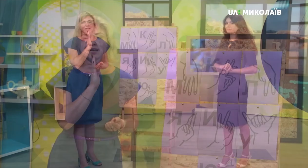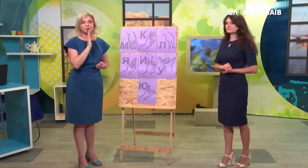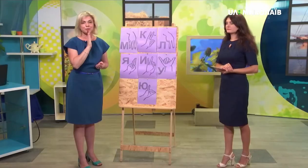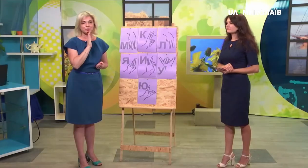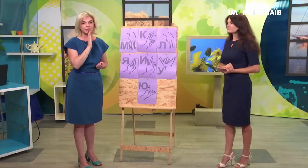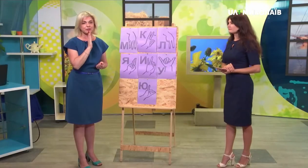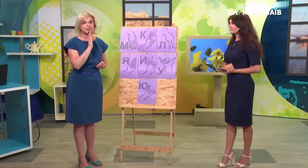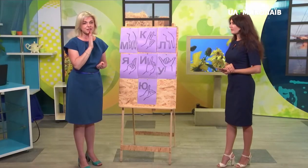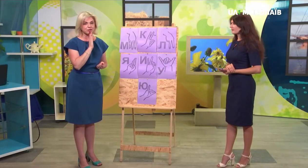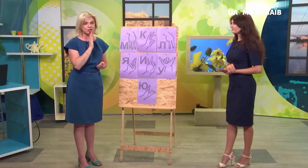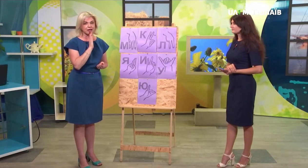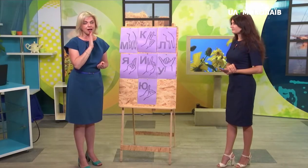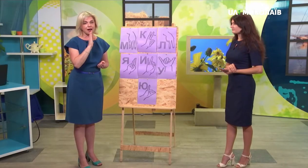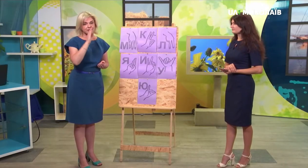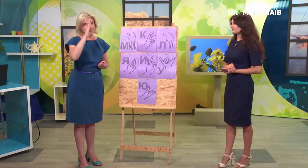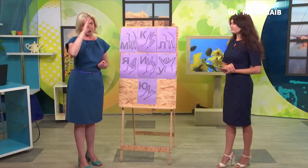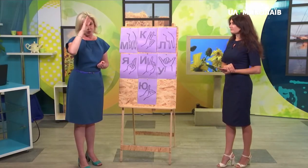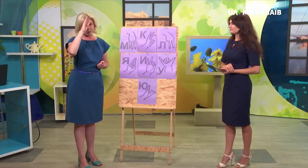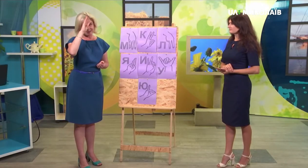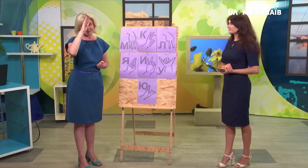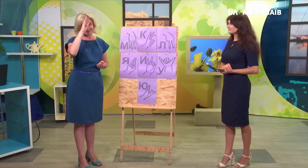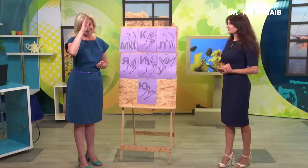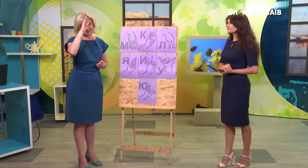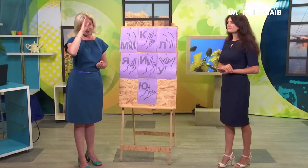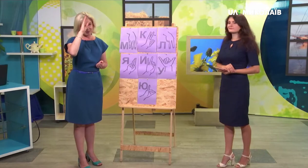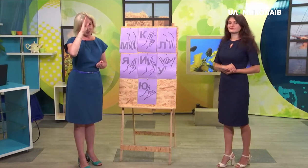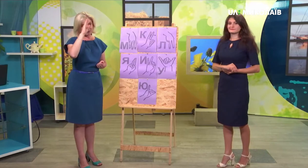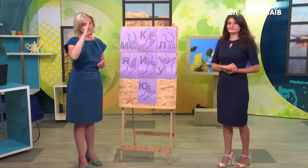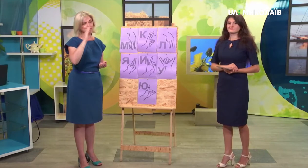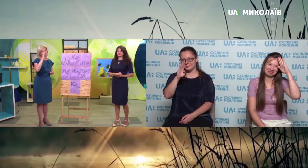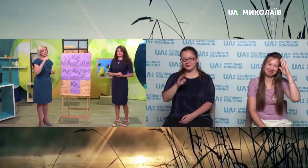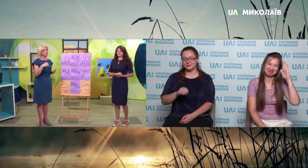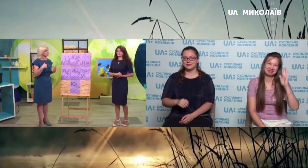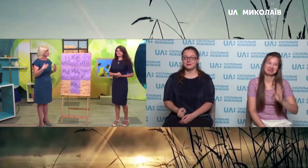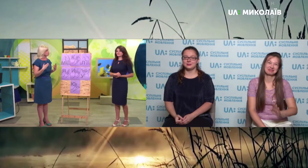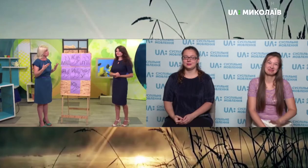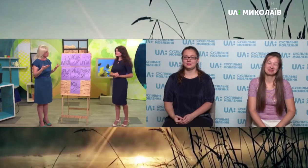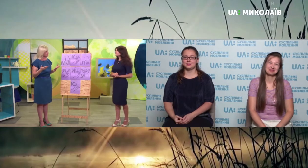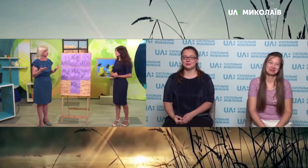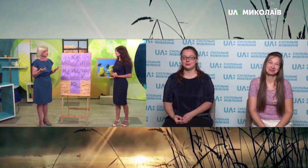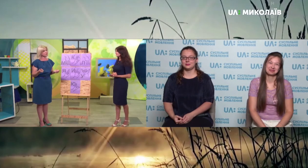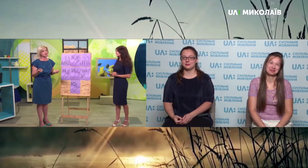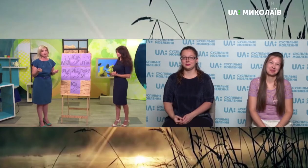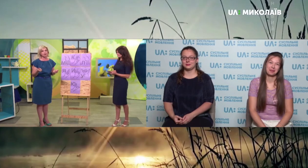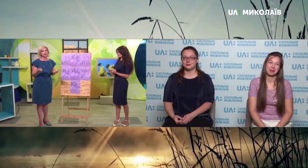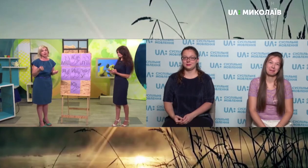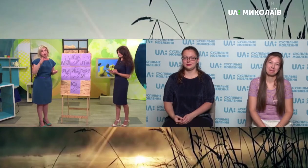до підборідка, це дівчина, а це хлопець. Оце хлопець. І якщо ми говоримо, що хлопець народився в місті Миколаєві, то ми